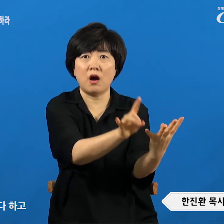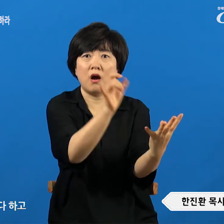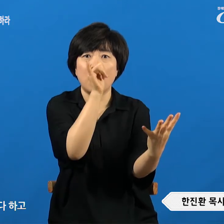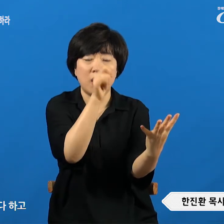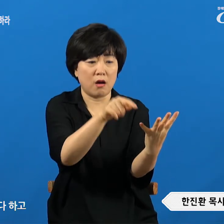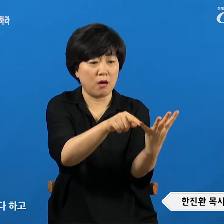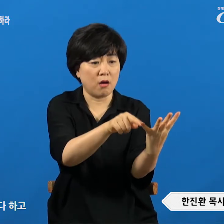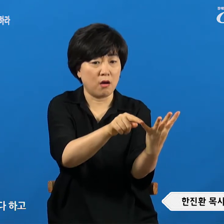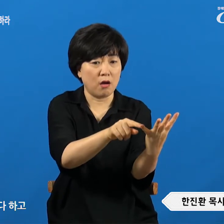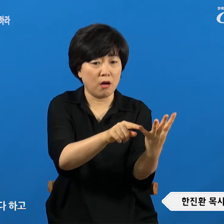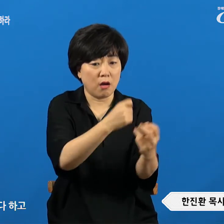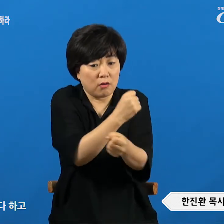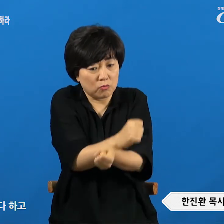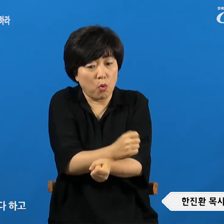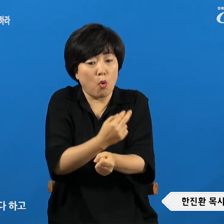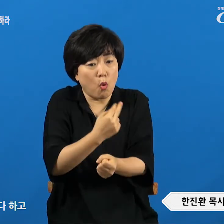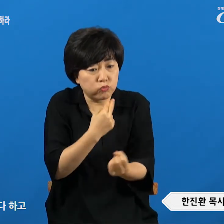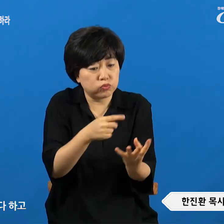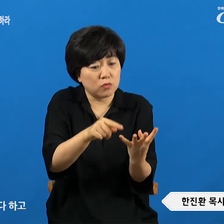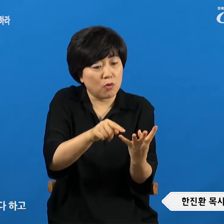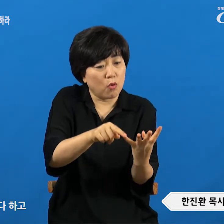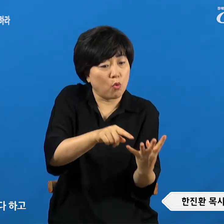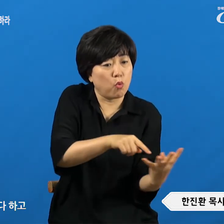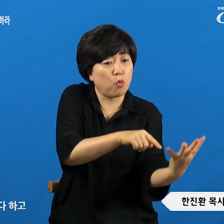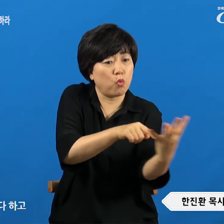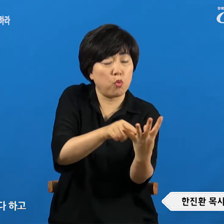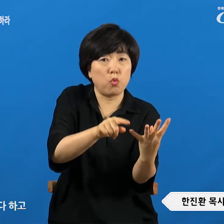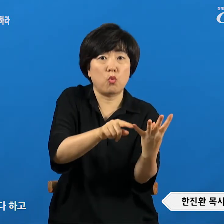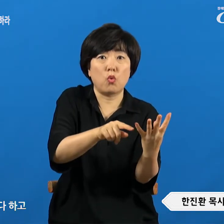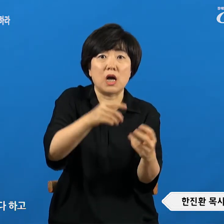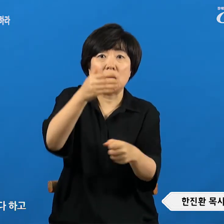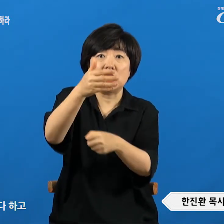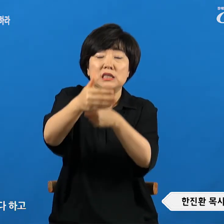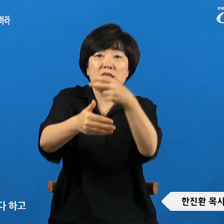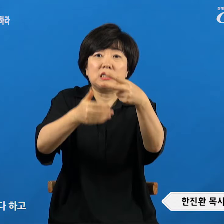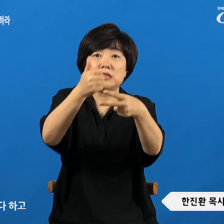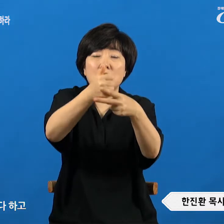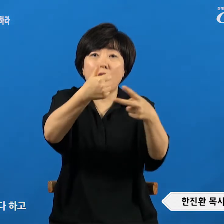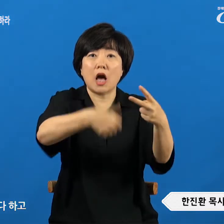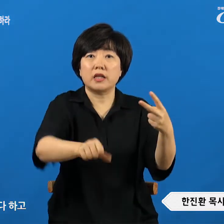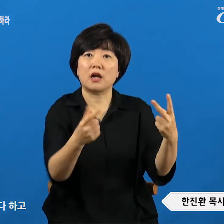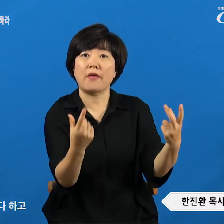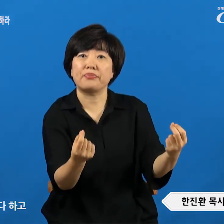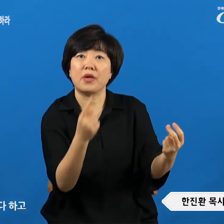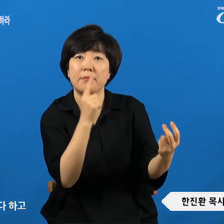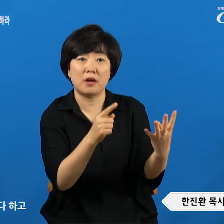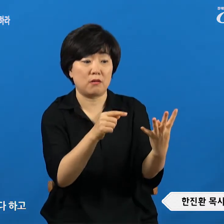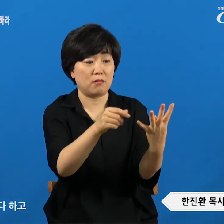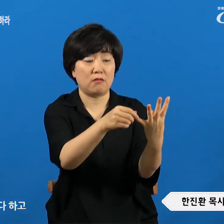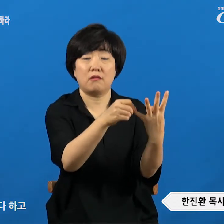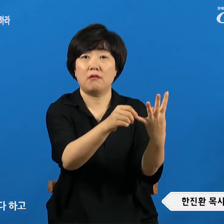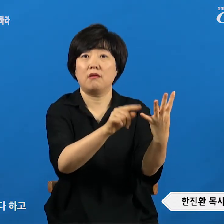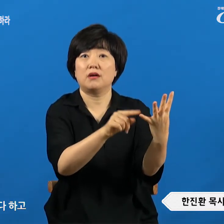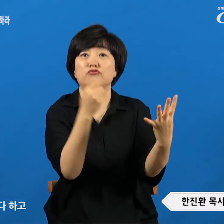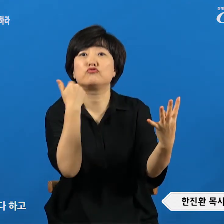모양은 신들의 아들과 같도다. 이 넷째 사람이 누구입니까?